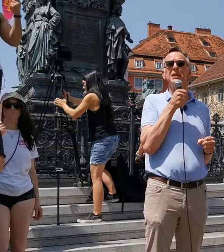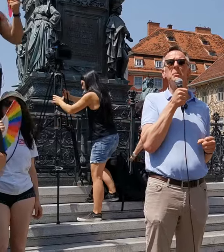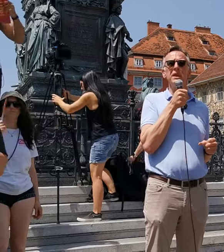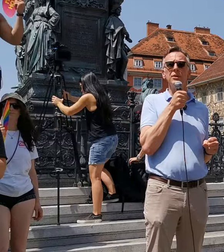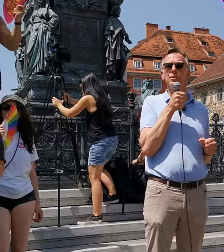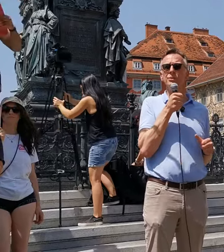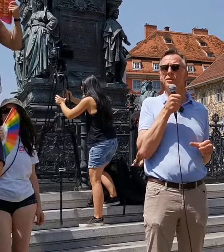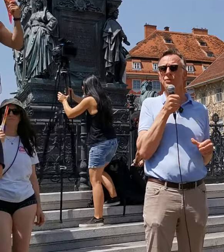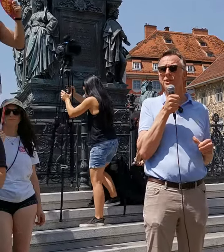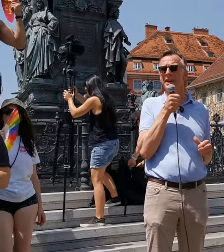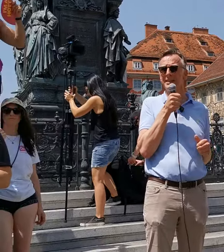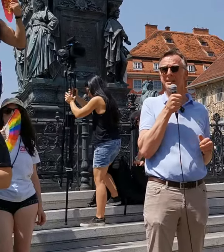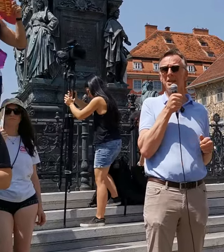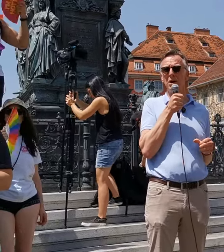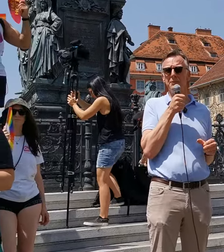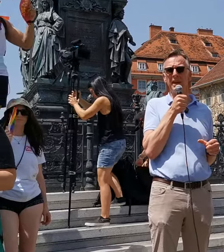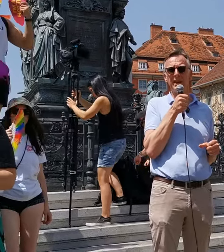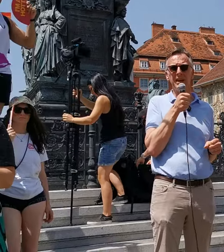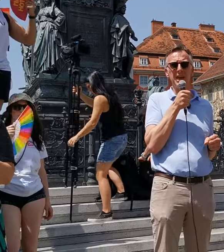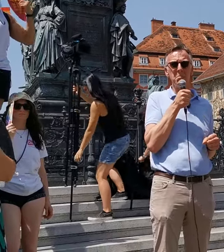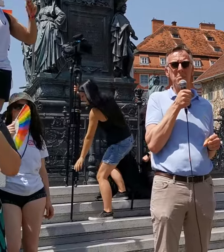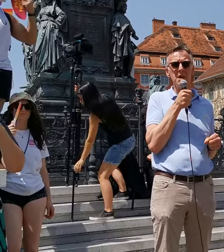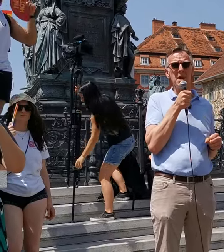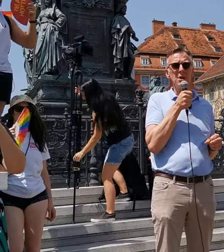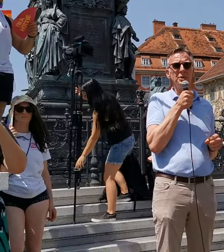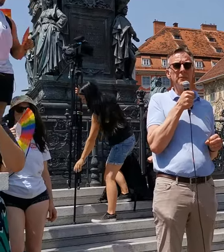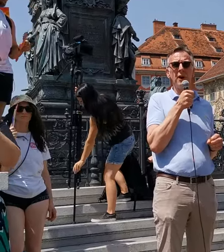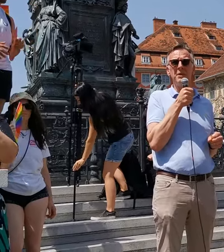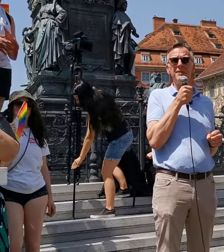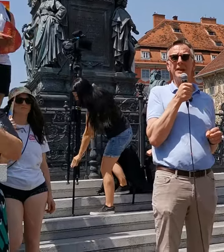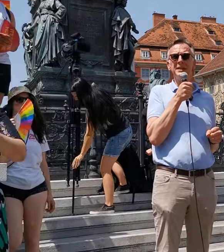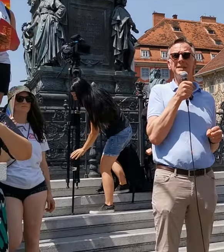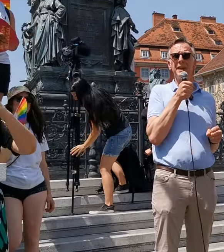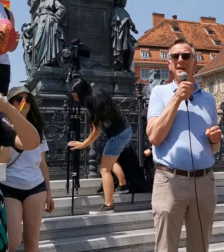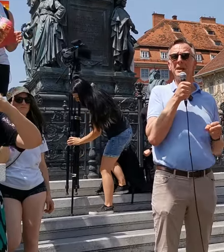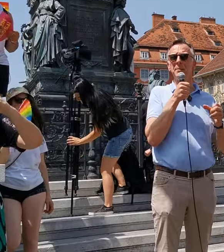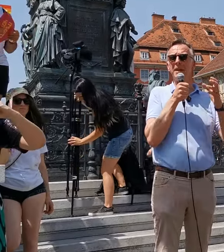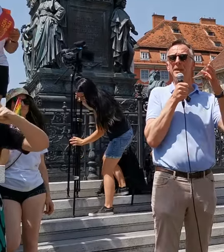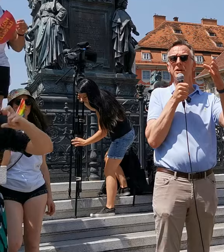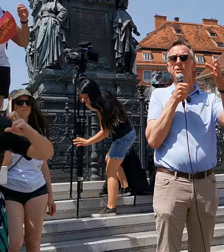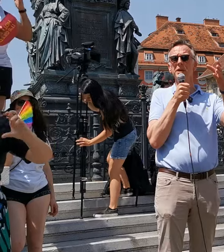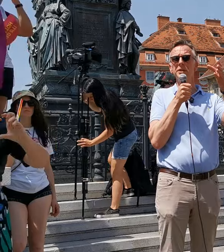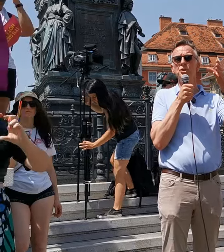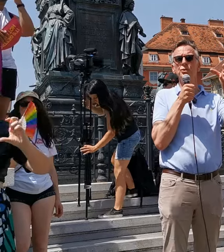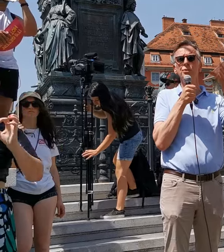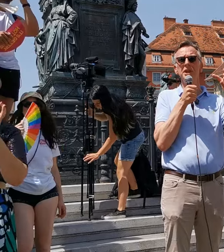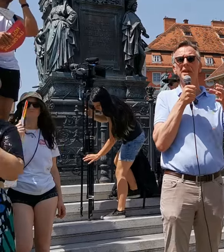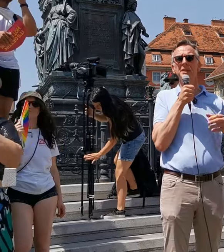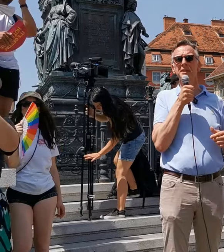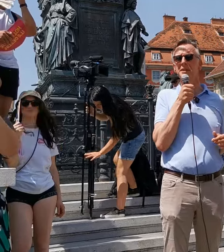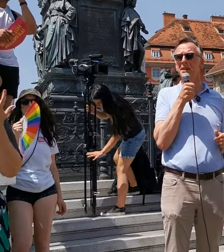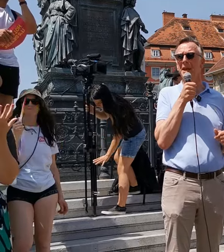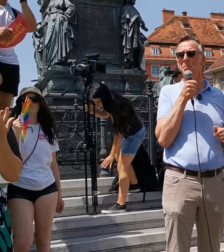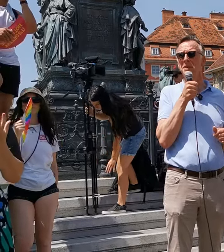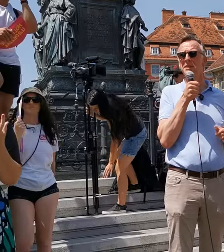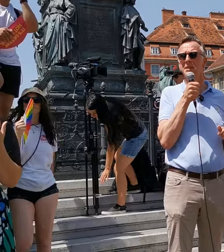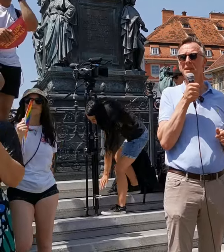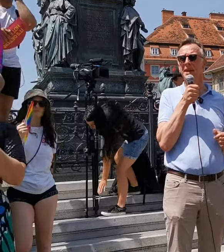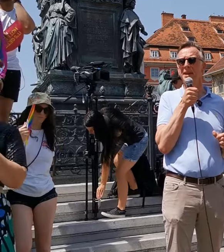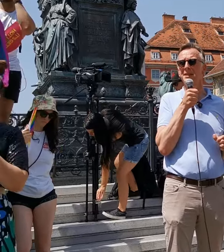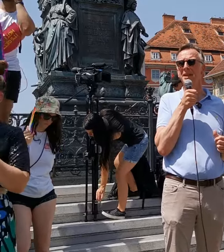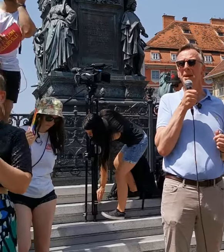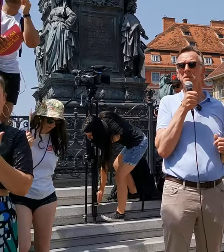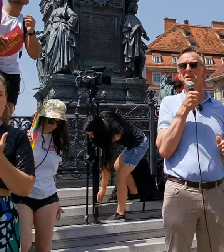der Diskriminierung und des Unrechts in Auftrag gegeben. Und ich freue mich wirklich sehr, ich habe einen der Autoren der Studie, die dieses